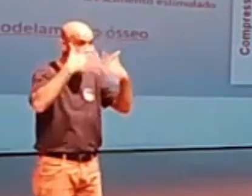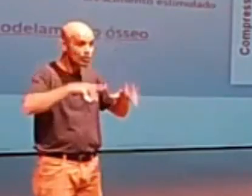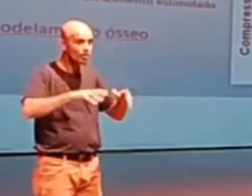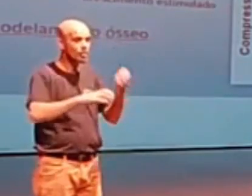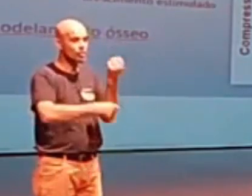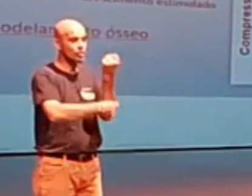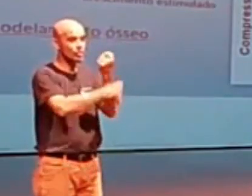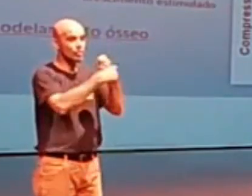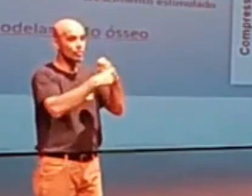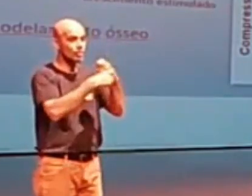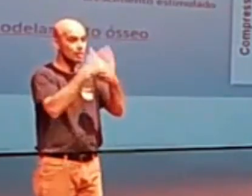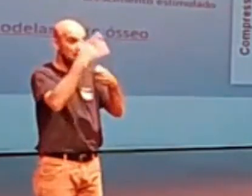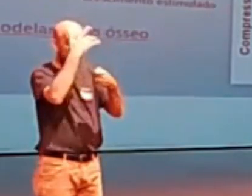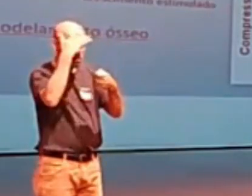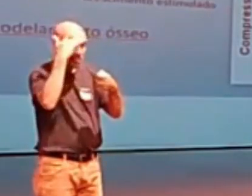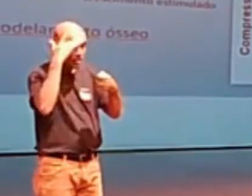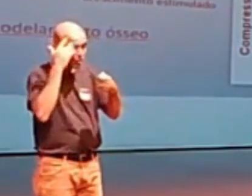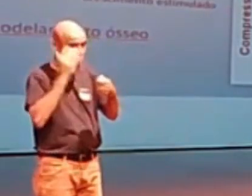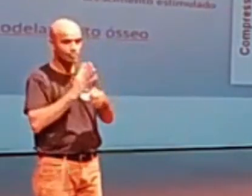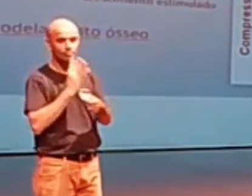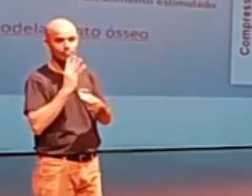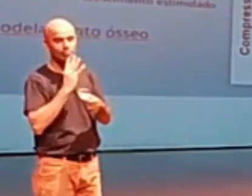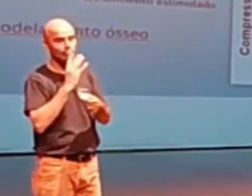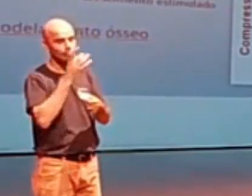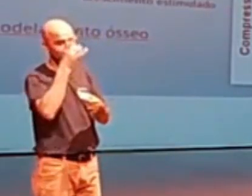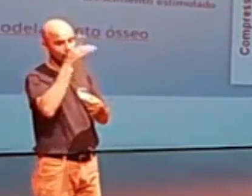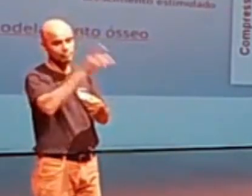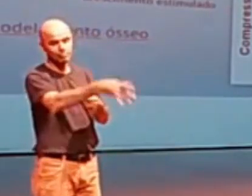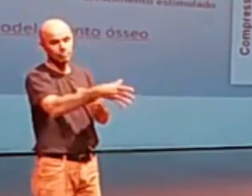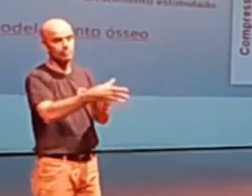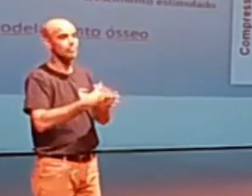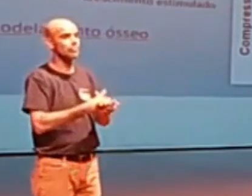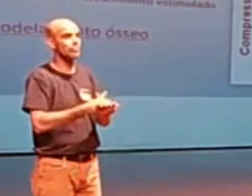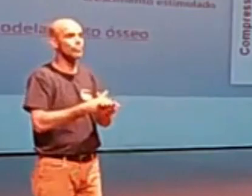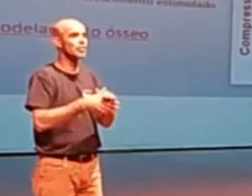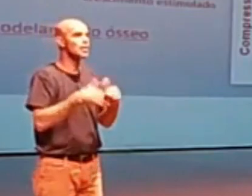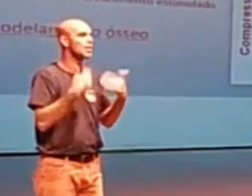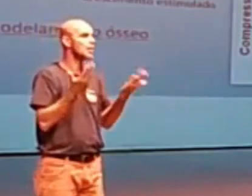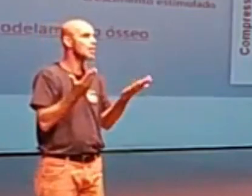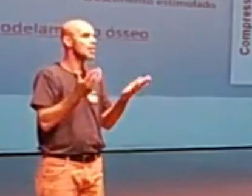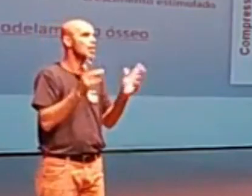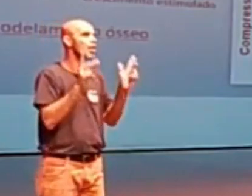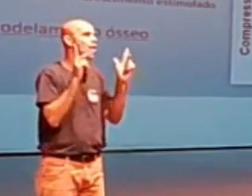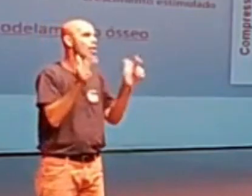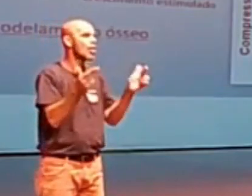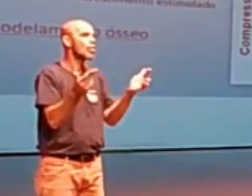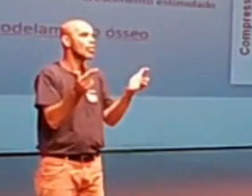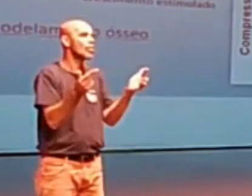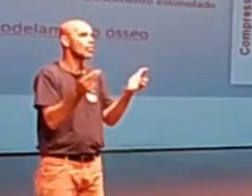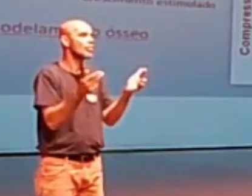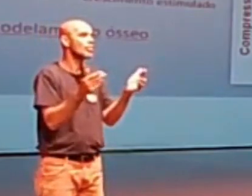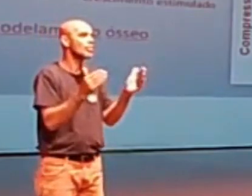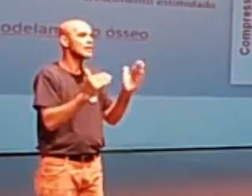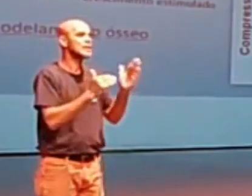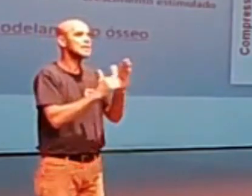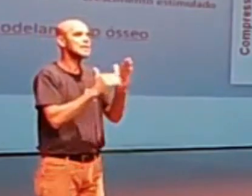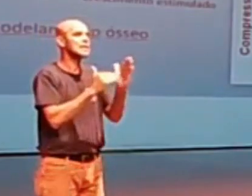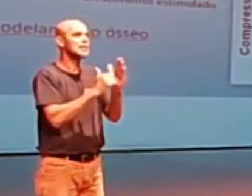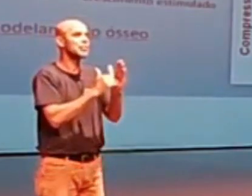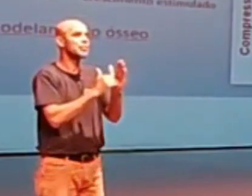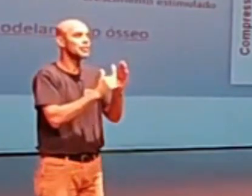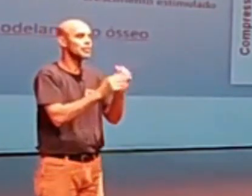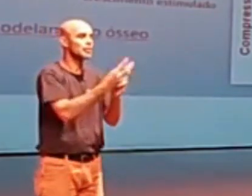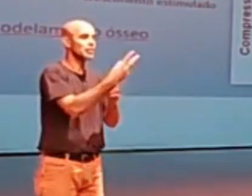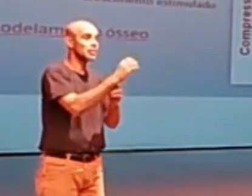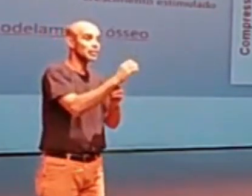não tratadas, em que ele coloca como se fosse um valor limite, 30